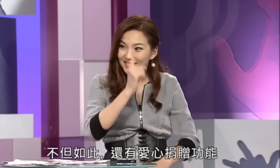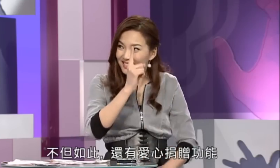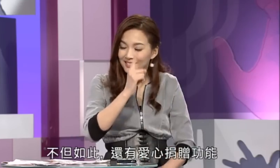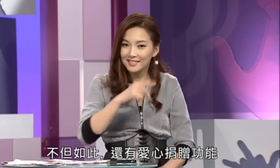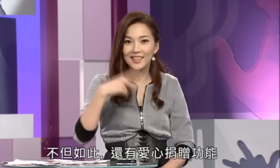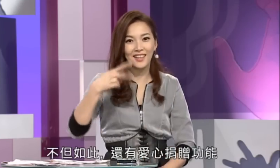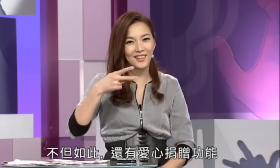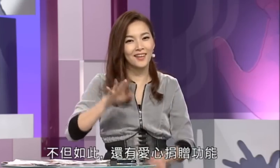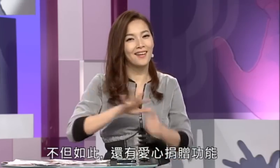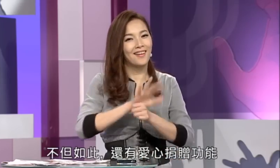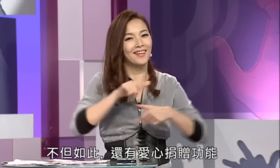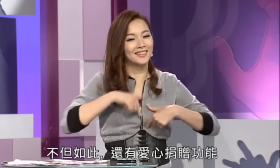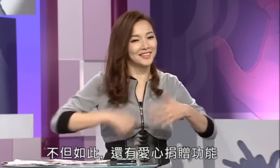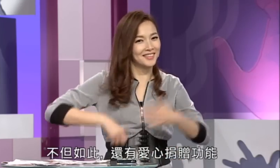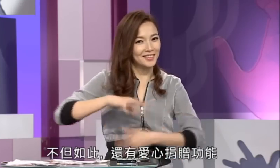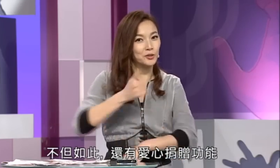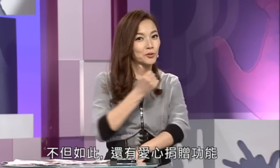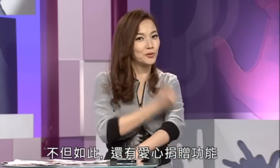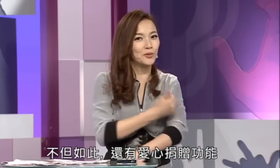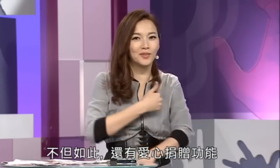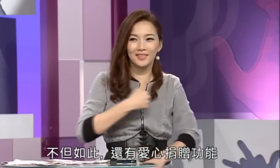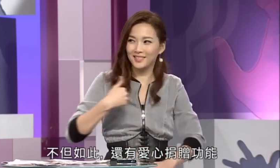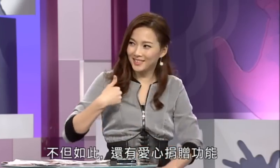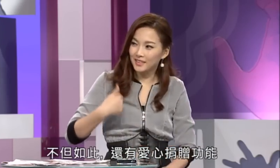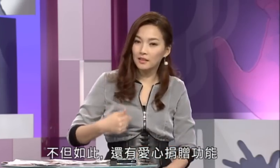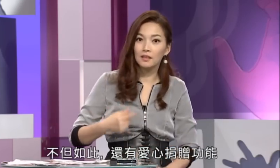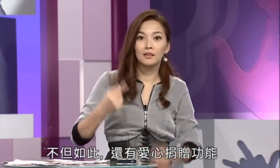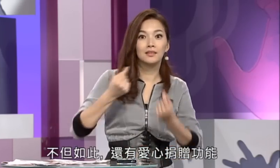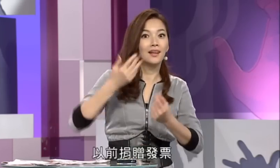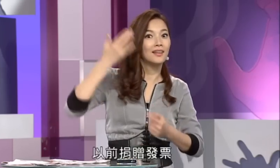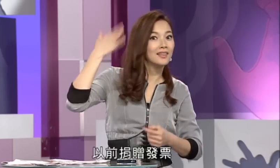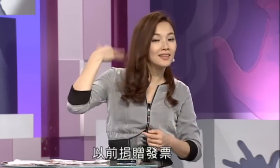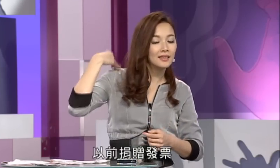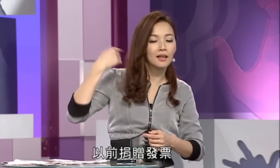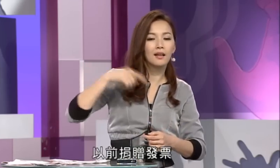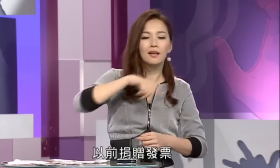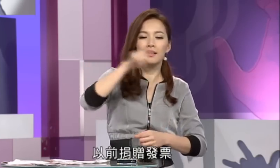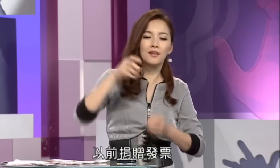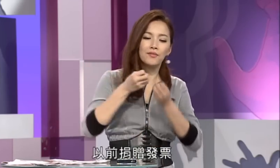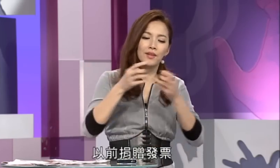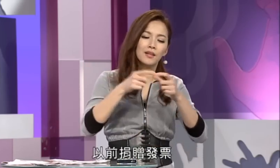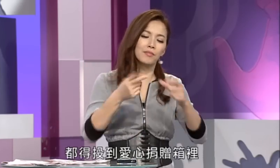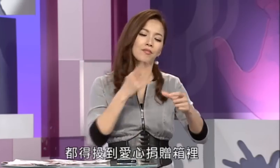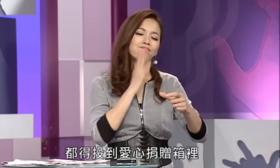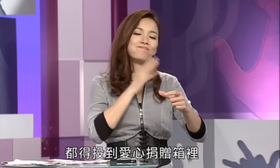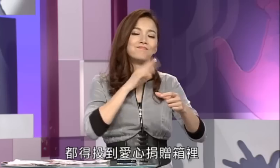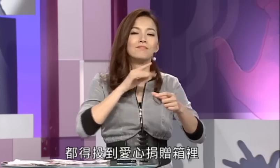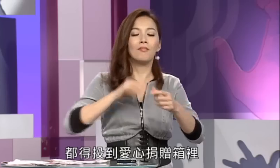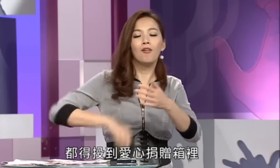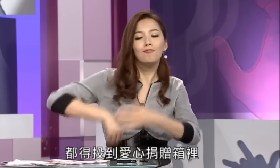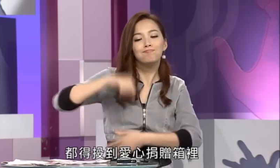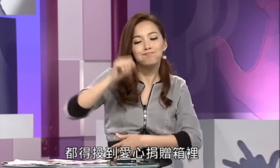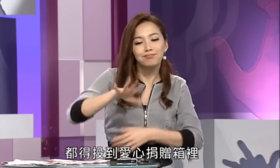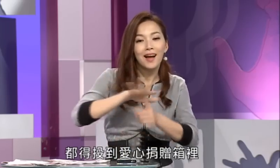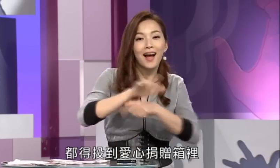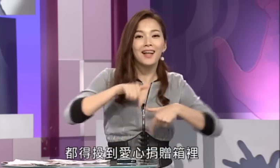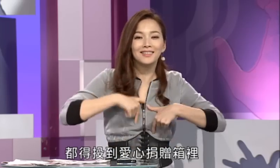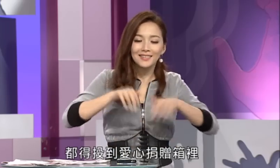如此，还有爱心捐赠功能。以前捐赠发票都得投到爱心捐赠箱